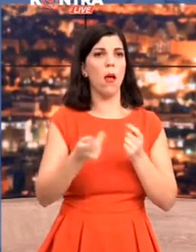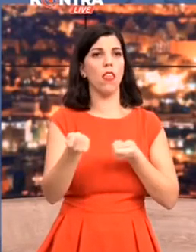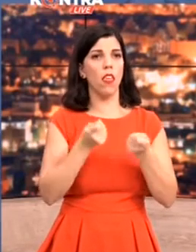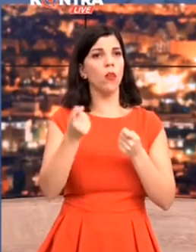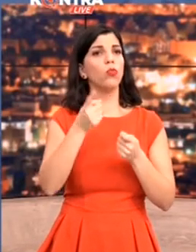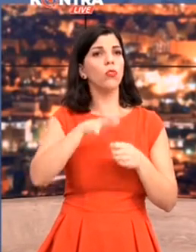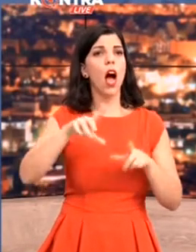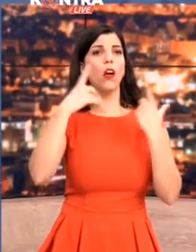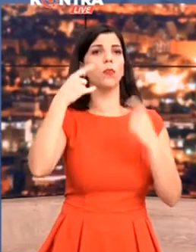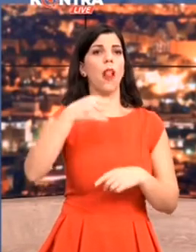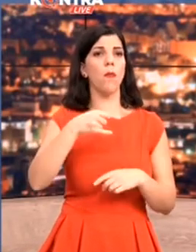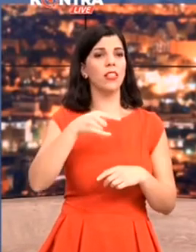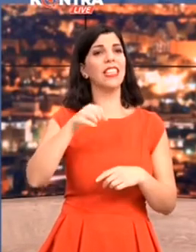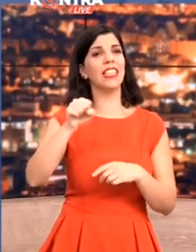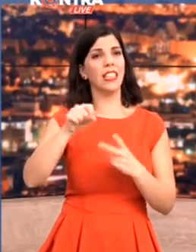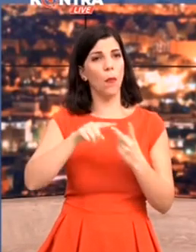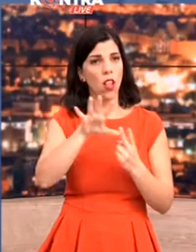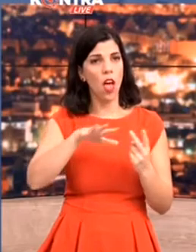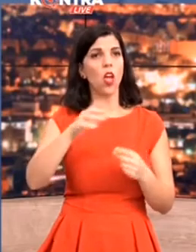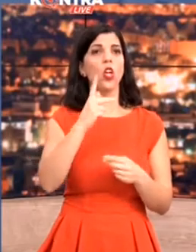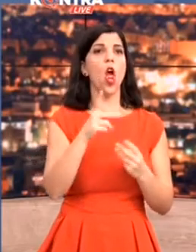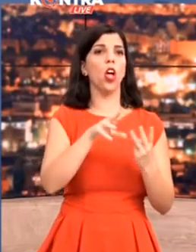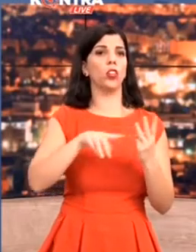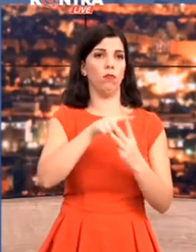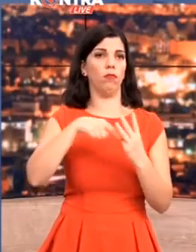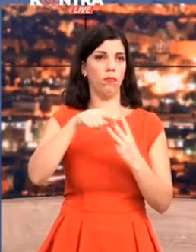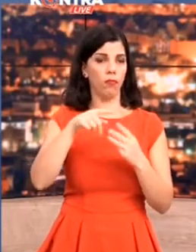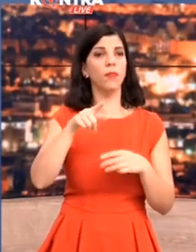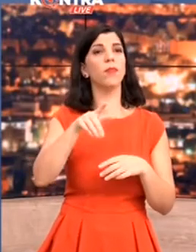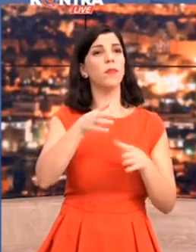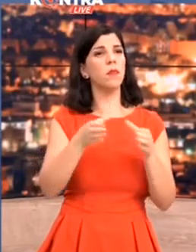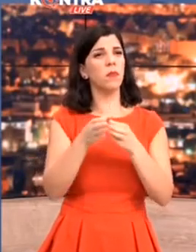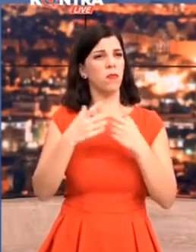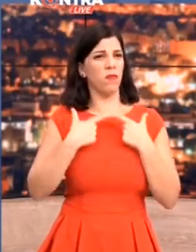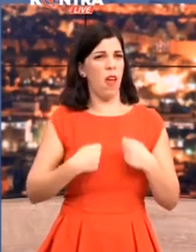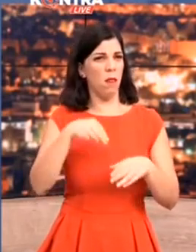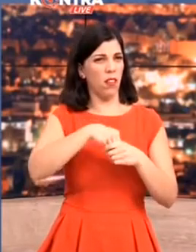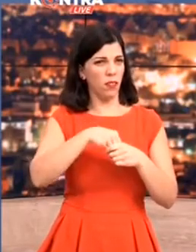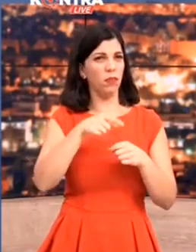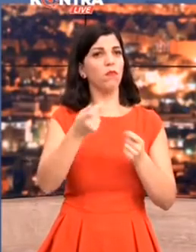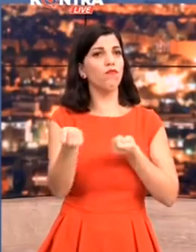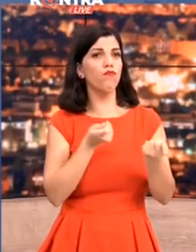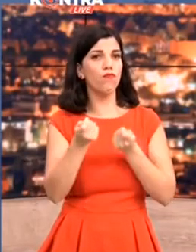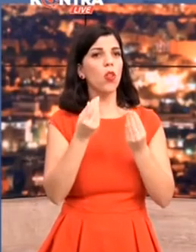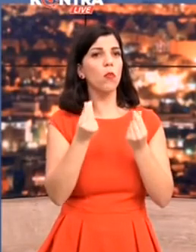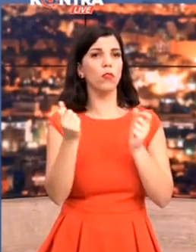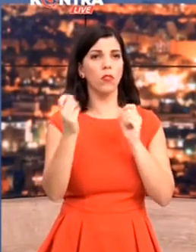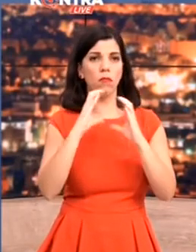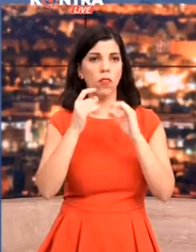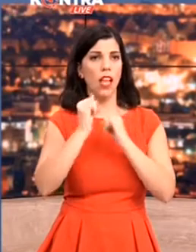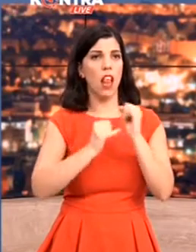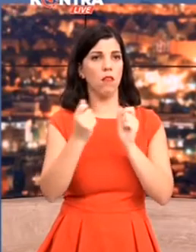εγκληματική ομάδα που δρούσε κυρίως στον Άγιο Παντελεήμονα, τα Σεπόλια και τον Κολονό. Τα μέλη της συμμορίας συντόνιζαν τη δράση τους από τα